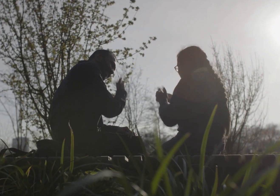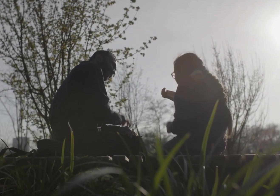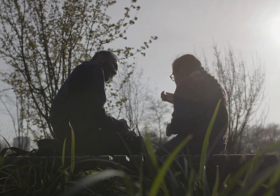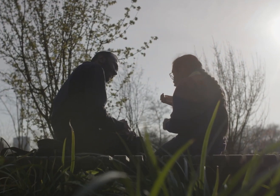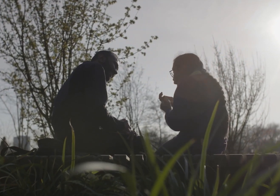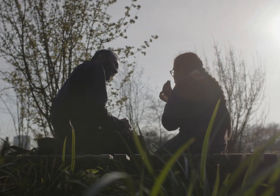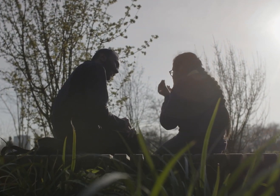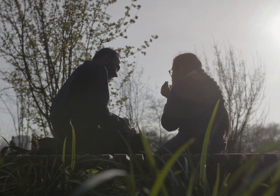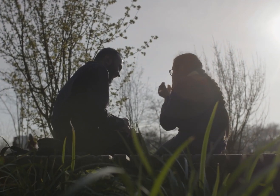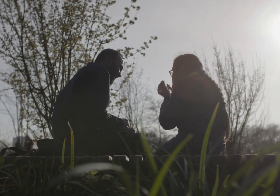together.